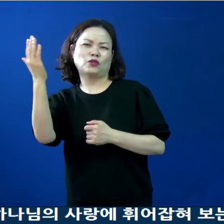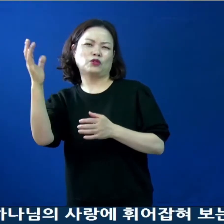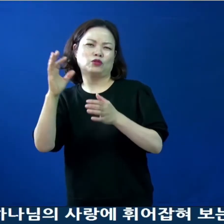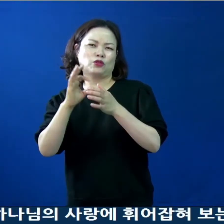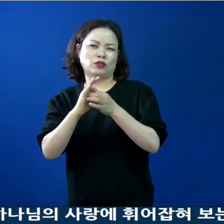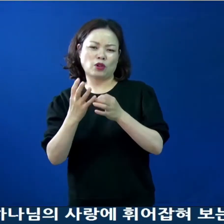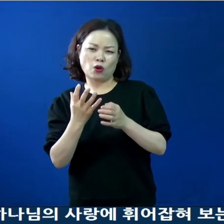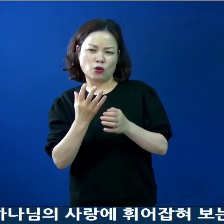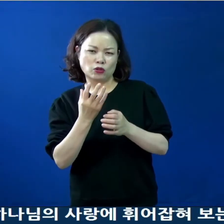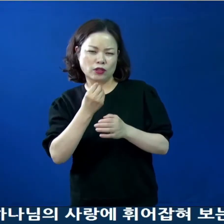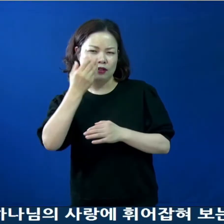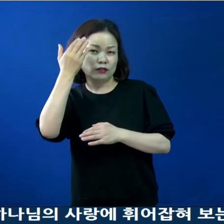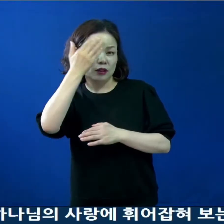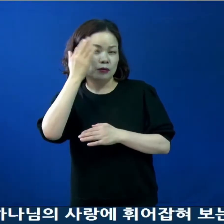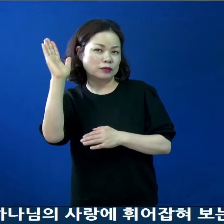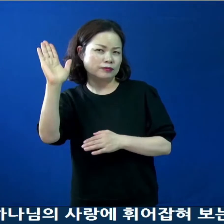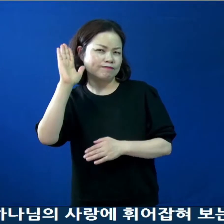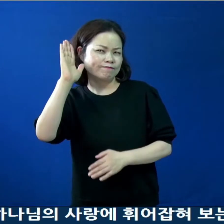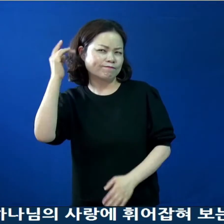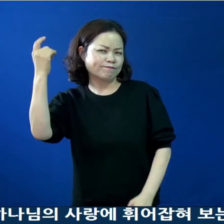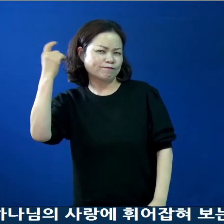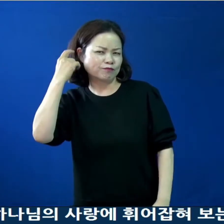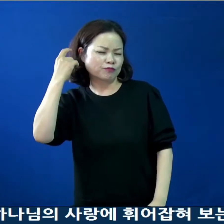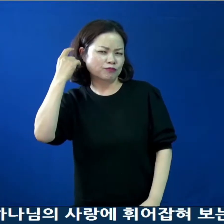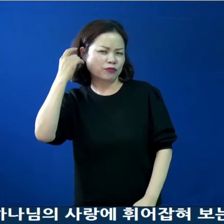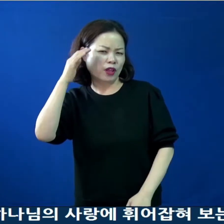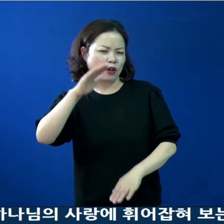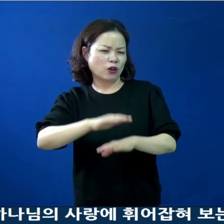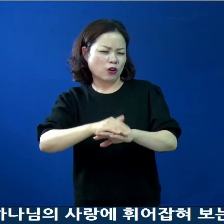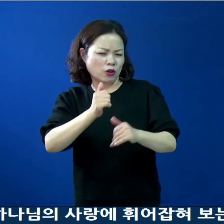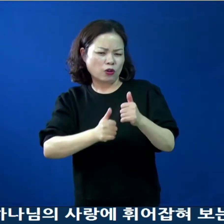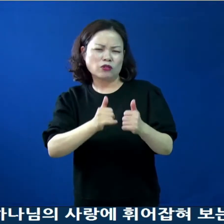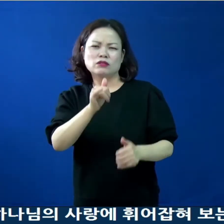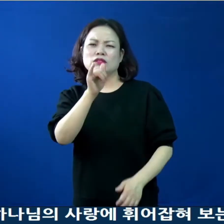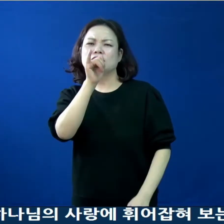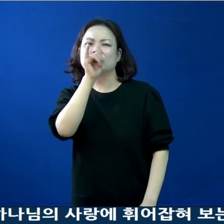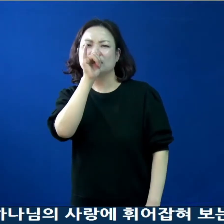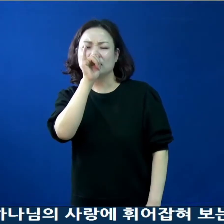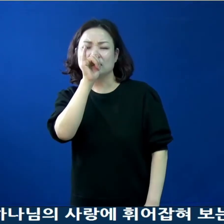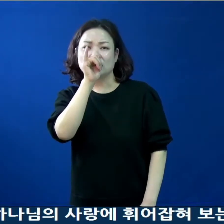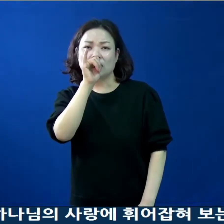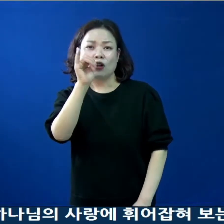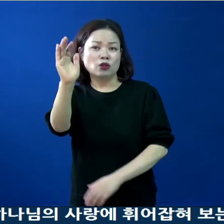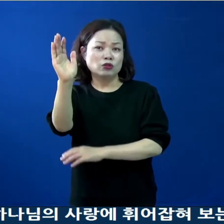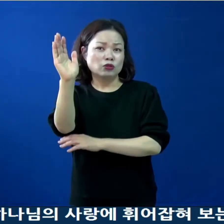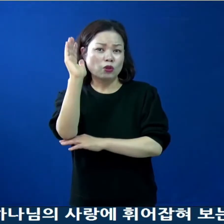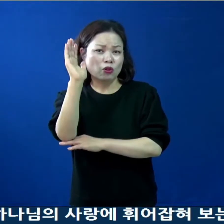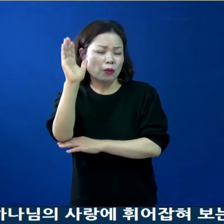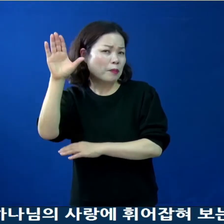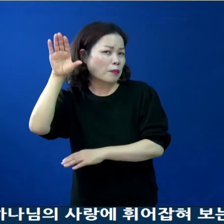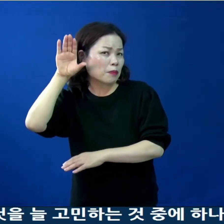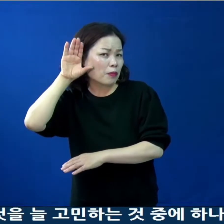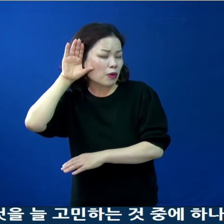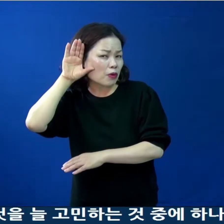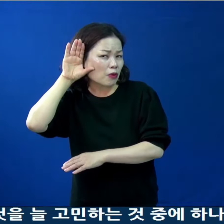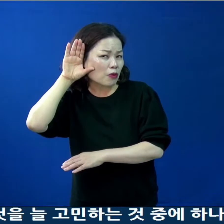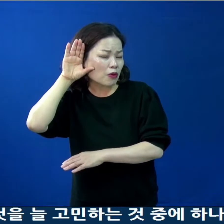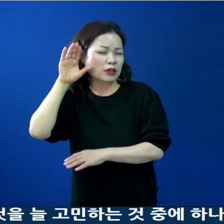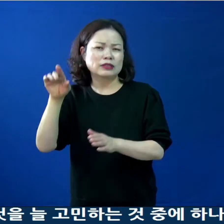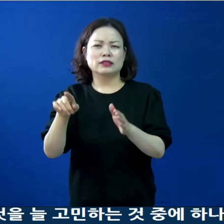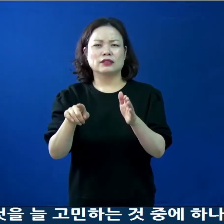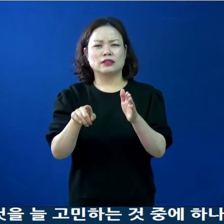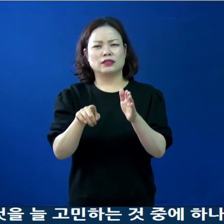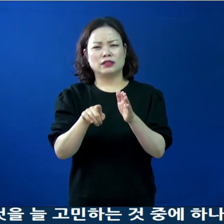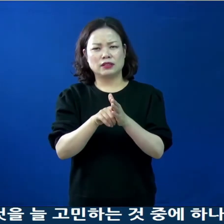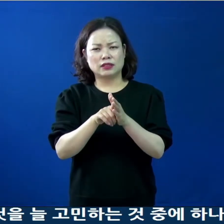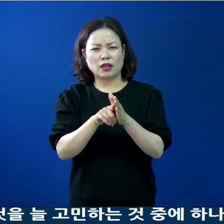정결에 대한 메시지를 듣고 참 많은 도전과 은혜도 받는데 설교를 많이 듣고 또 신앙의